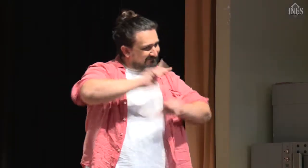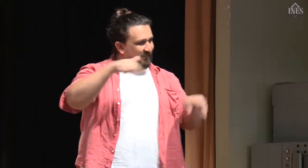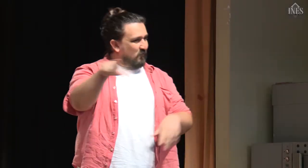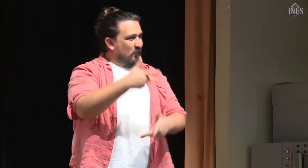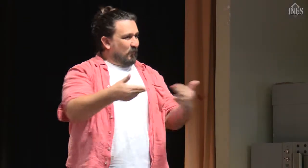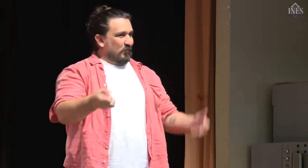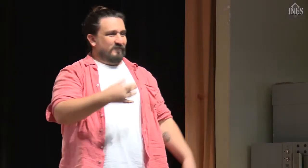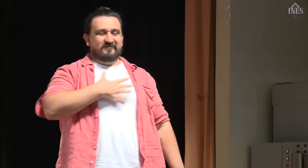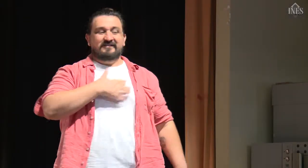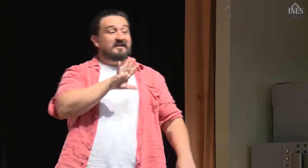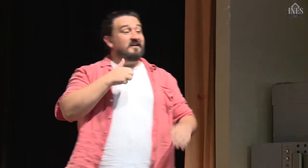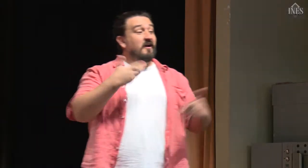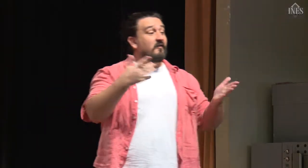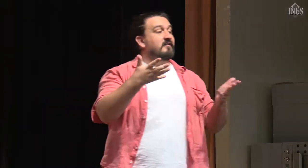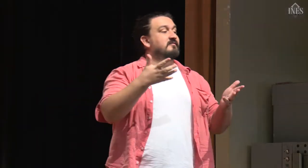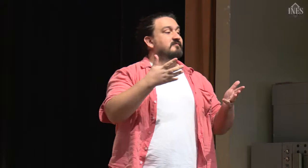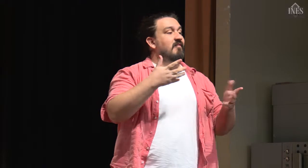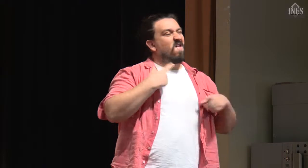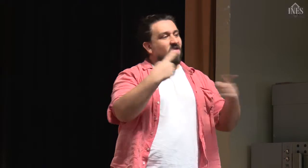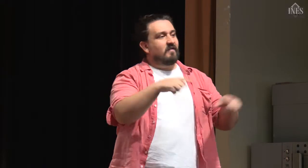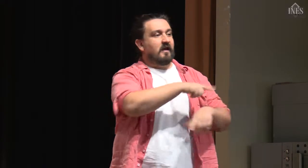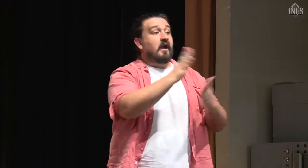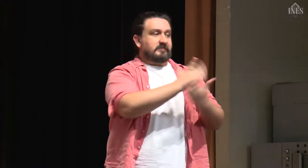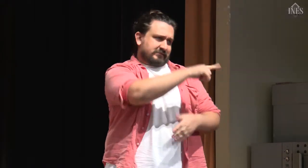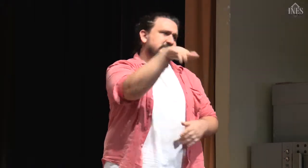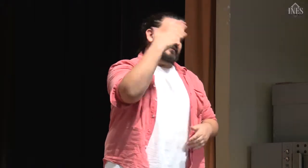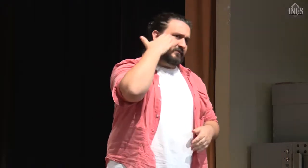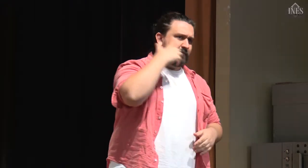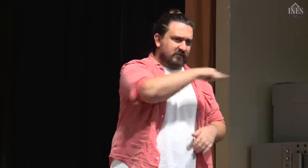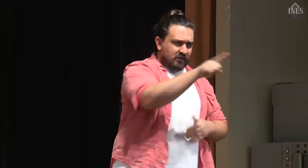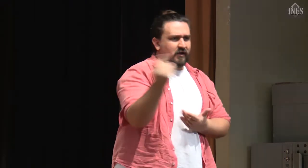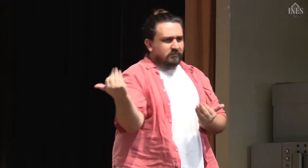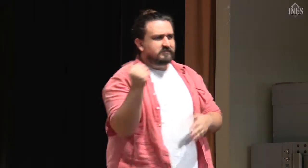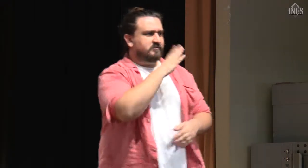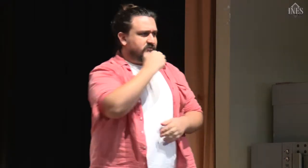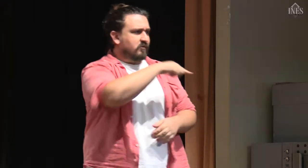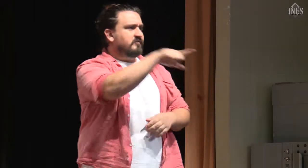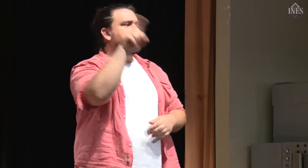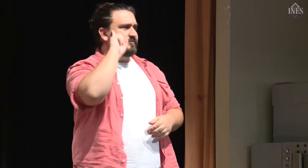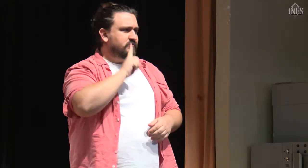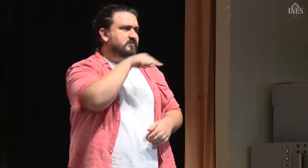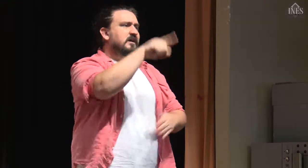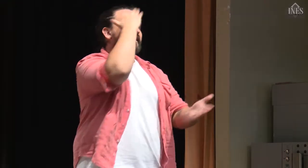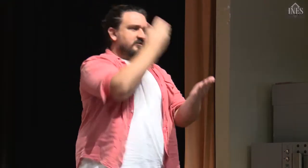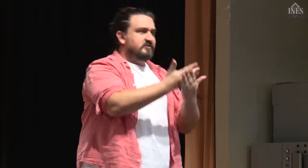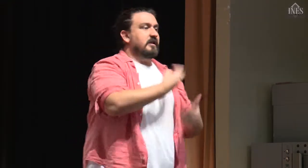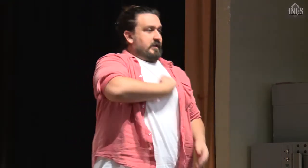Vocês estão gostando? Muito diferente, né? Bom, agora eu vou fazer uma provocação. Eu sei que vocês são adolescentes, têm